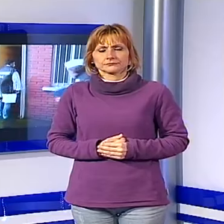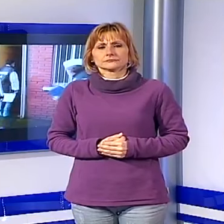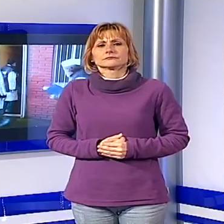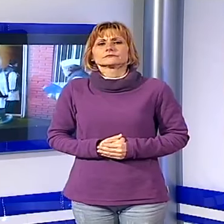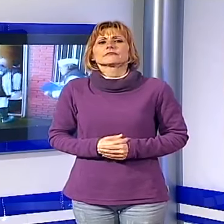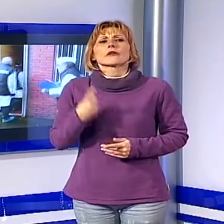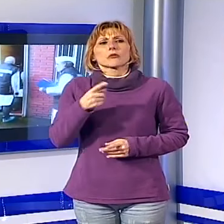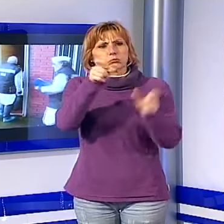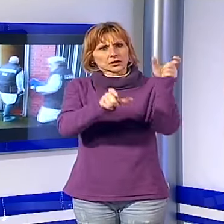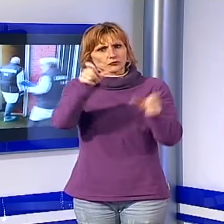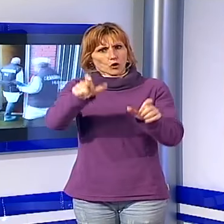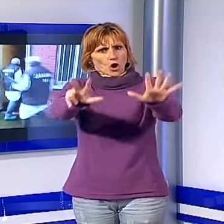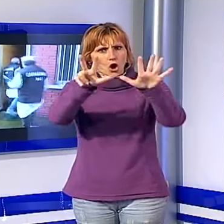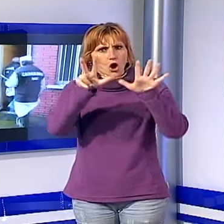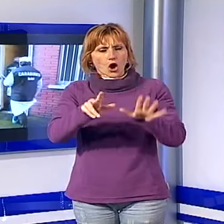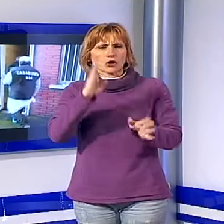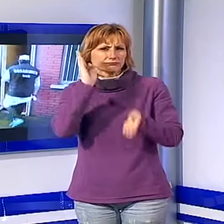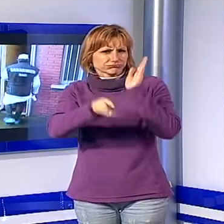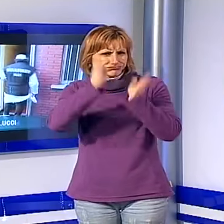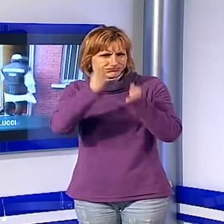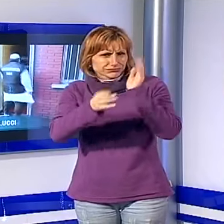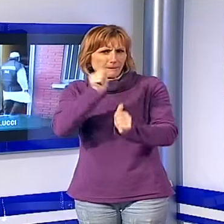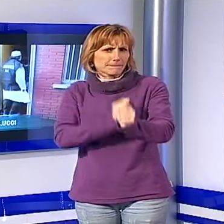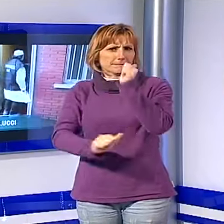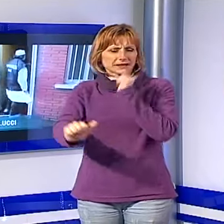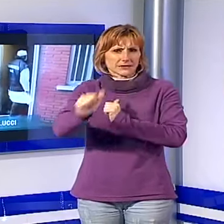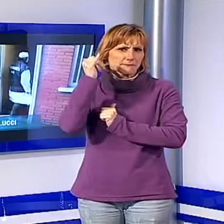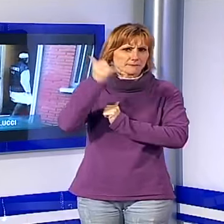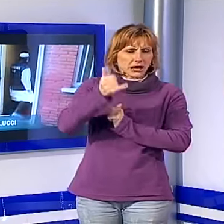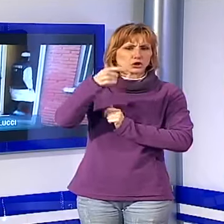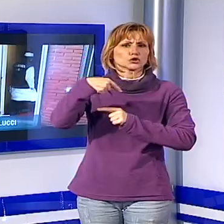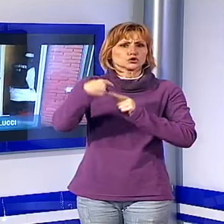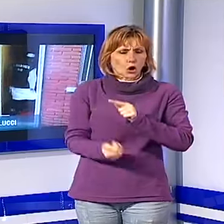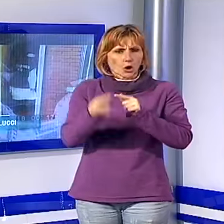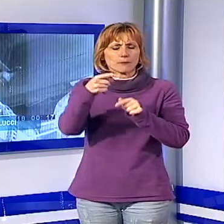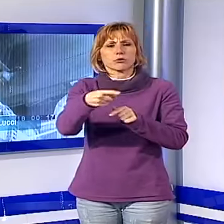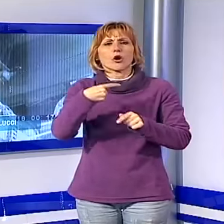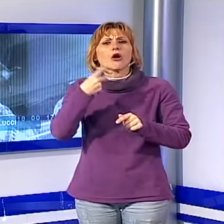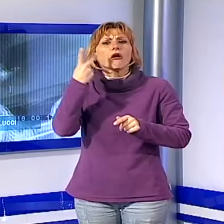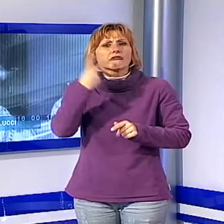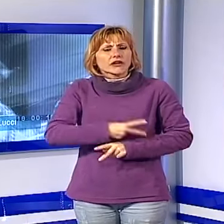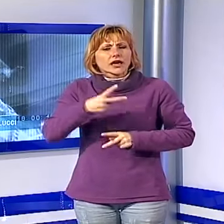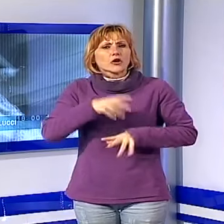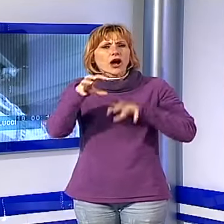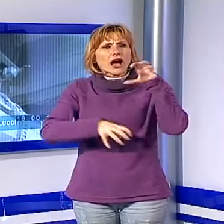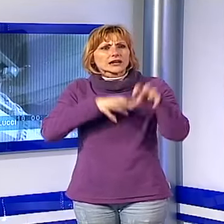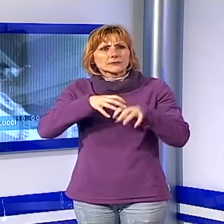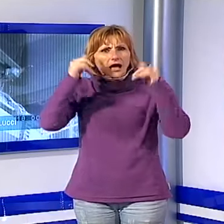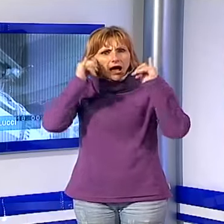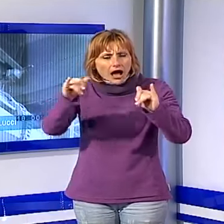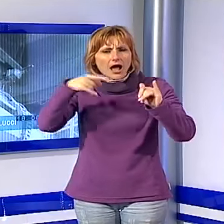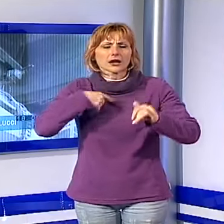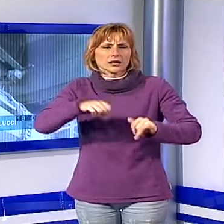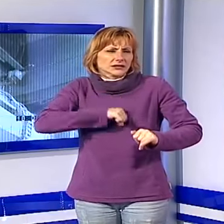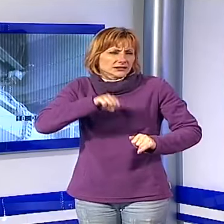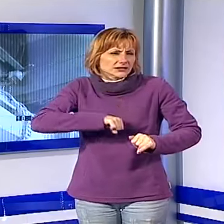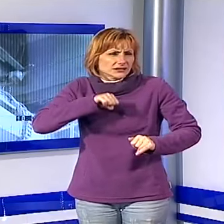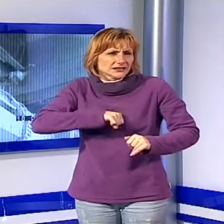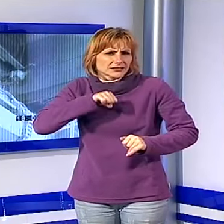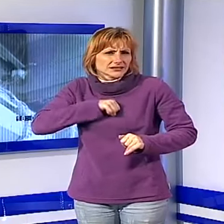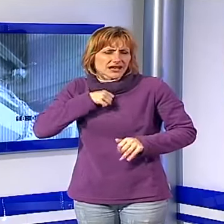Maltrattavano i bovini prima e durante la macellazione, in alcuni casi allungando inutilmente l'agonia delle bestie. E'